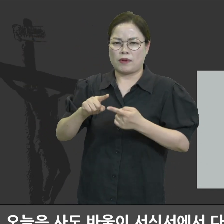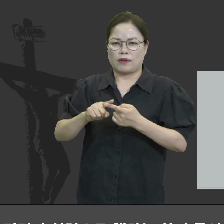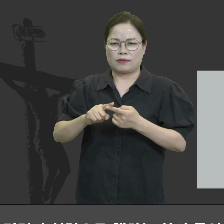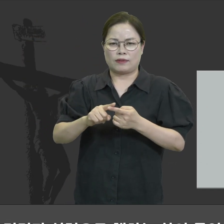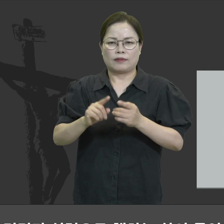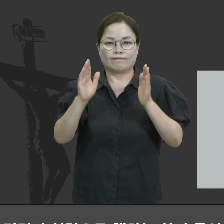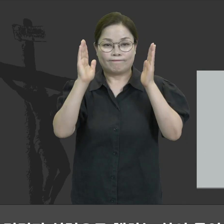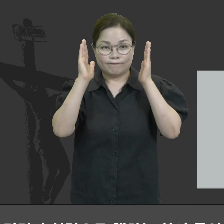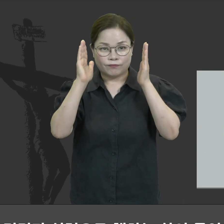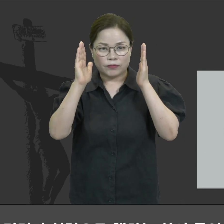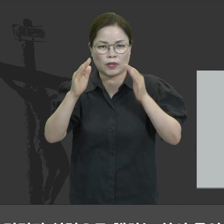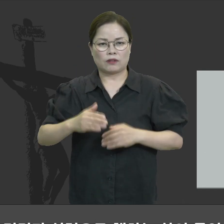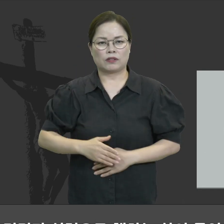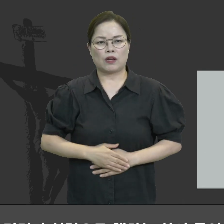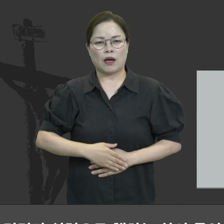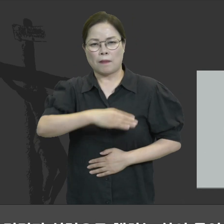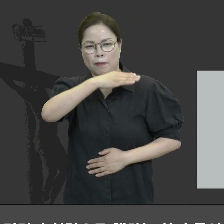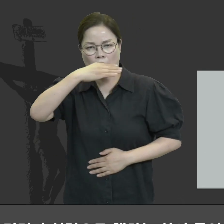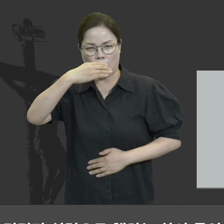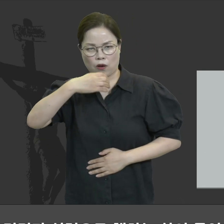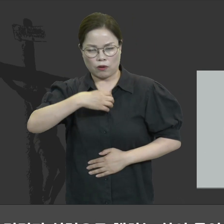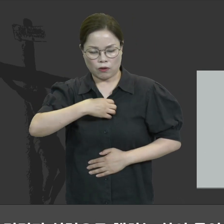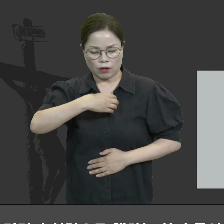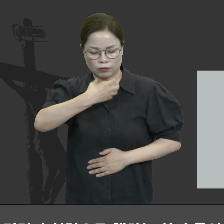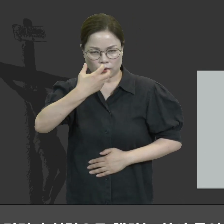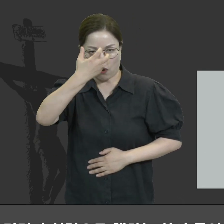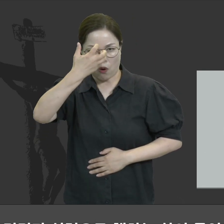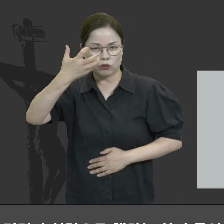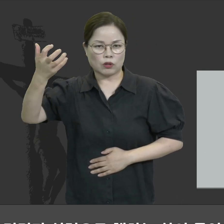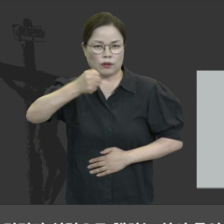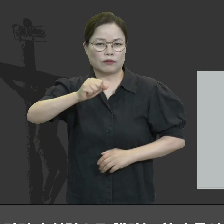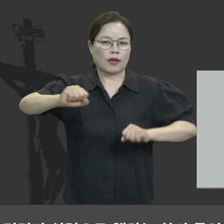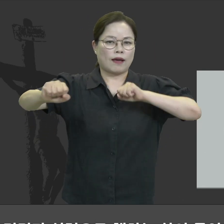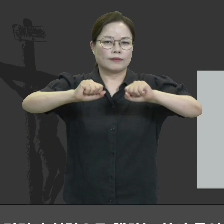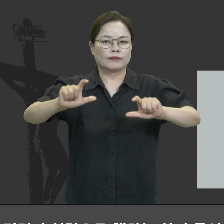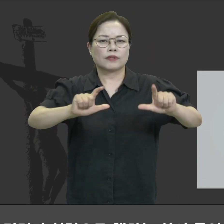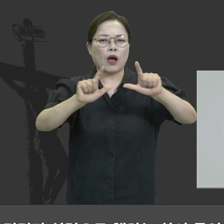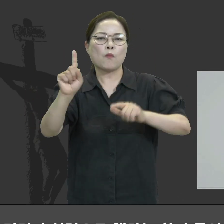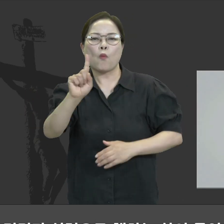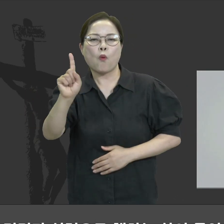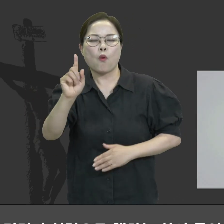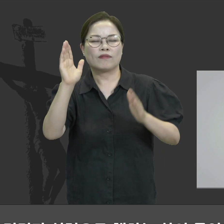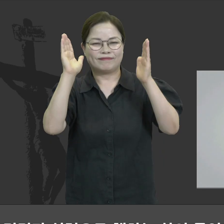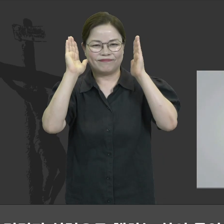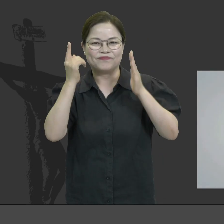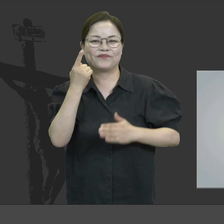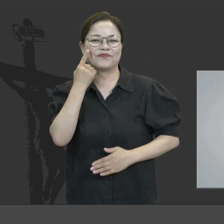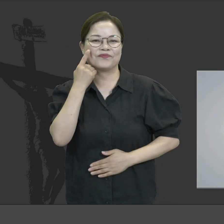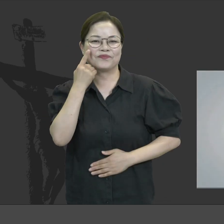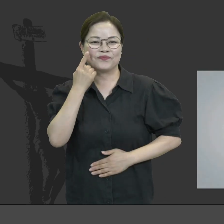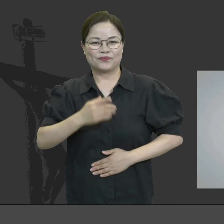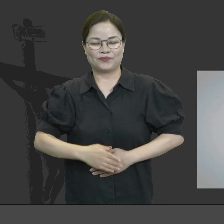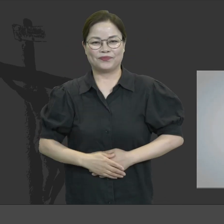뒤 바른 경건과 성령으로 행하는 삶이 무엇인지 알아보도록 하겠습니다.